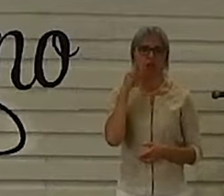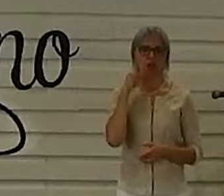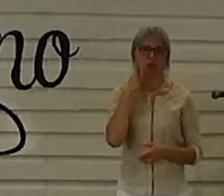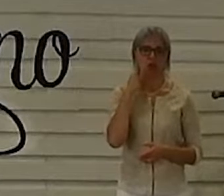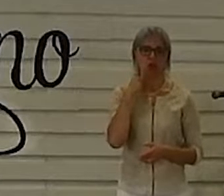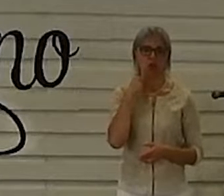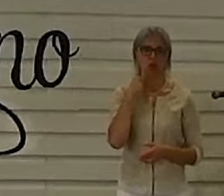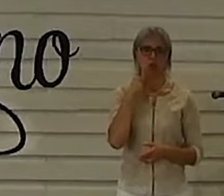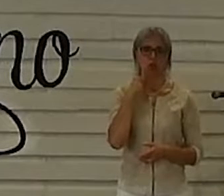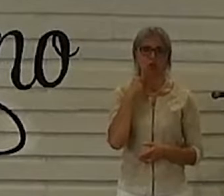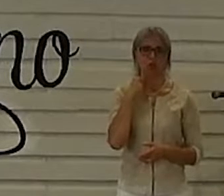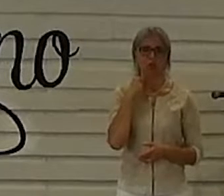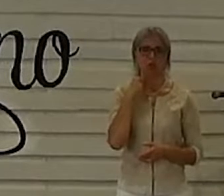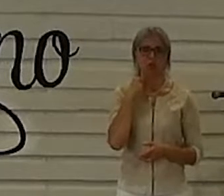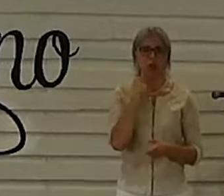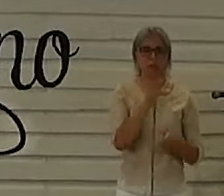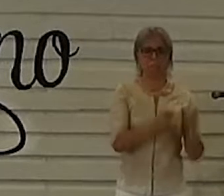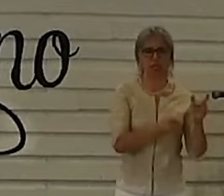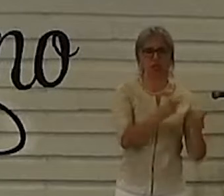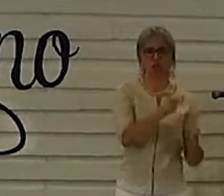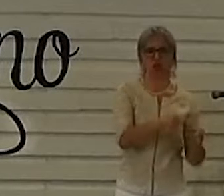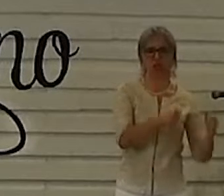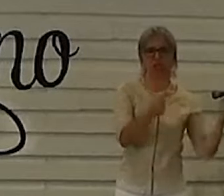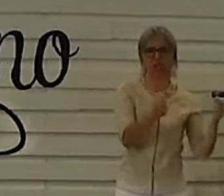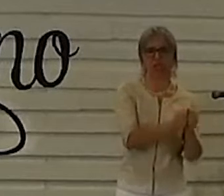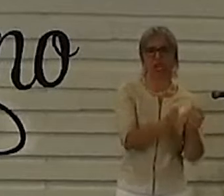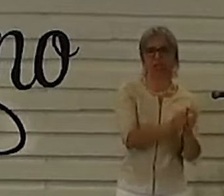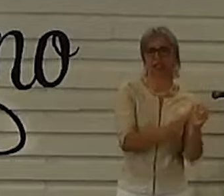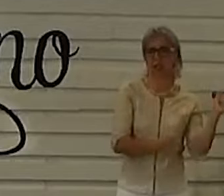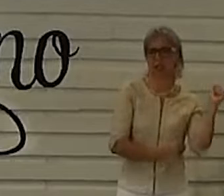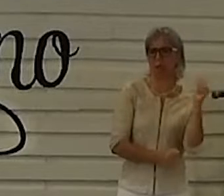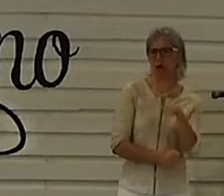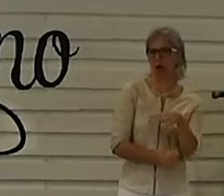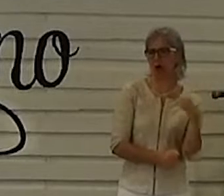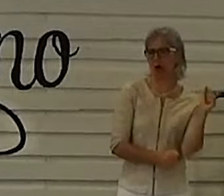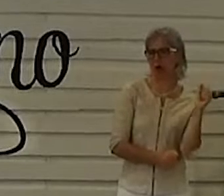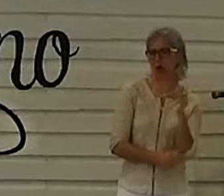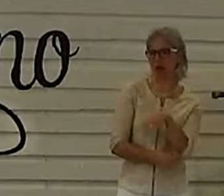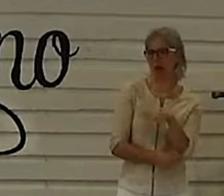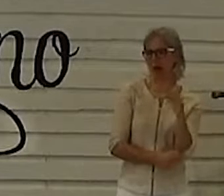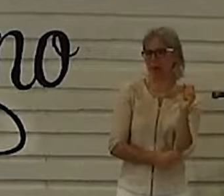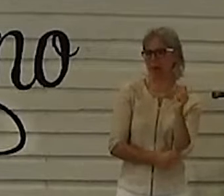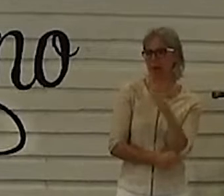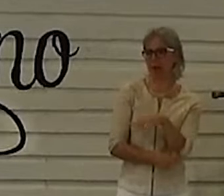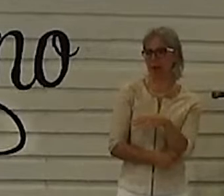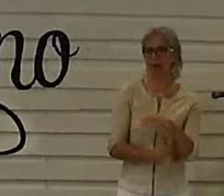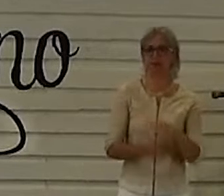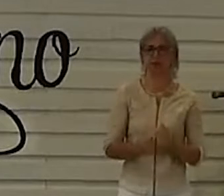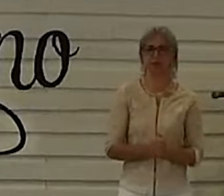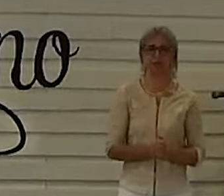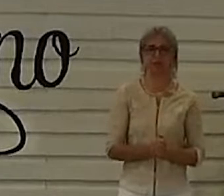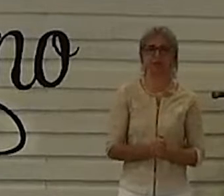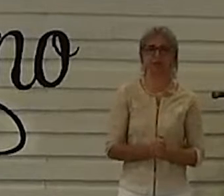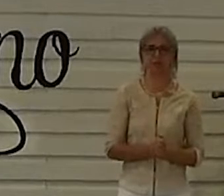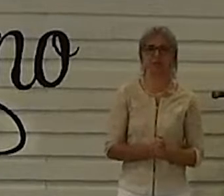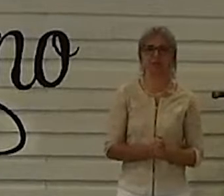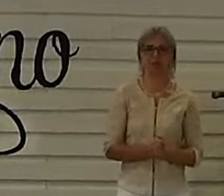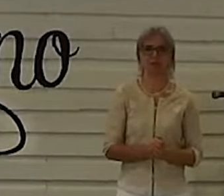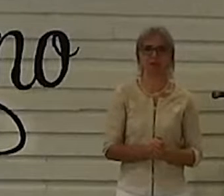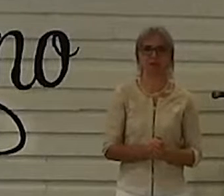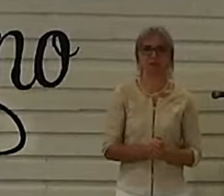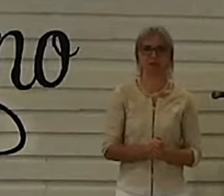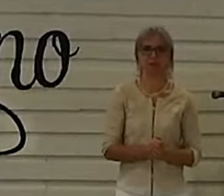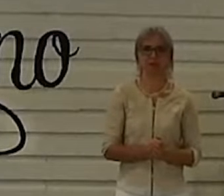e c'erano chi lanciava i sassi e l'altro diceva a quell'altro lì che aveva il cellulare in mano: ma tu non lanci i sassi? No, no,